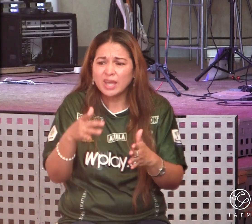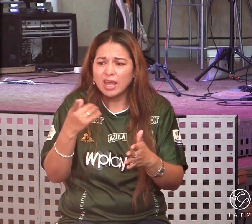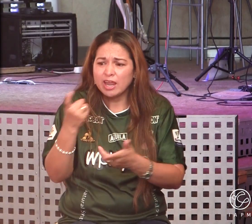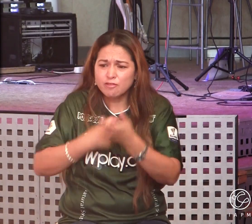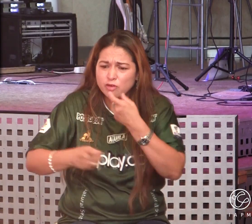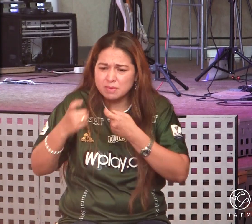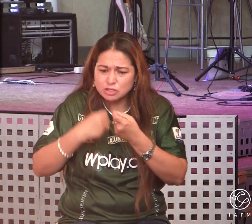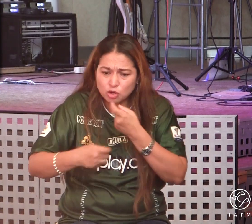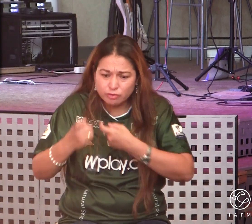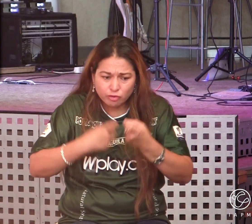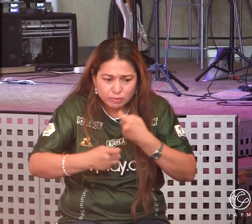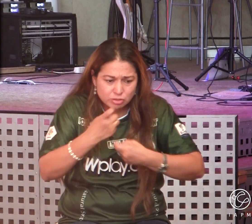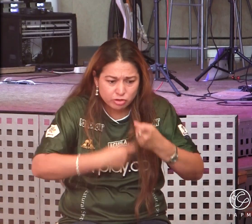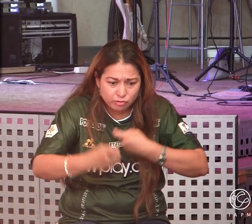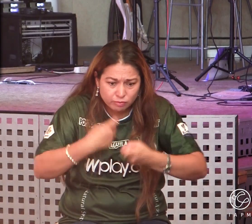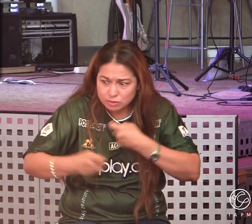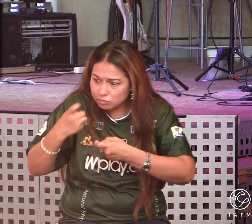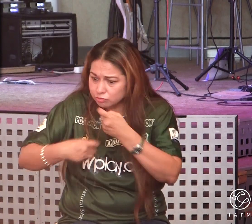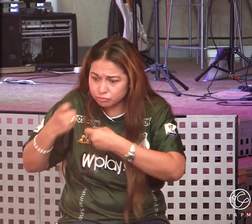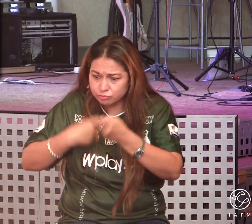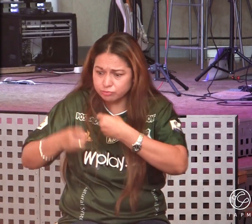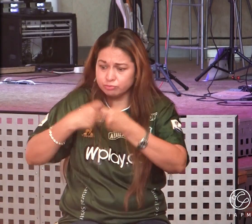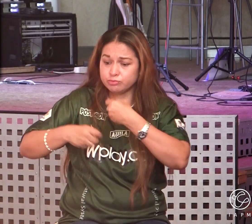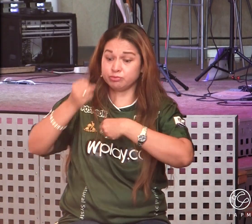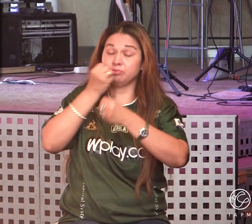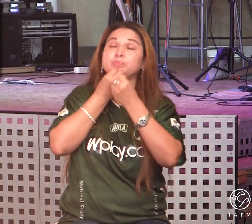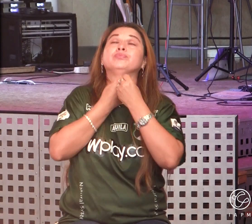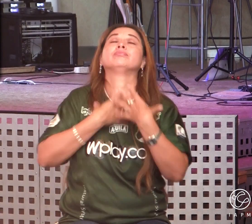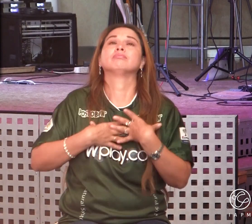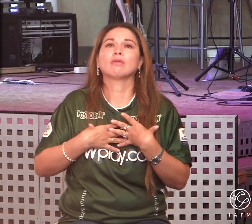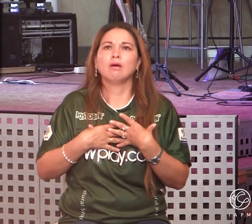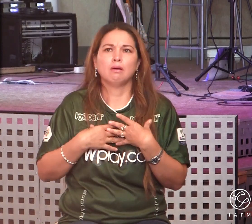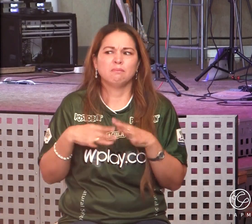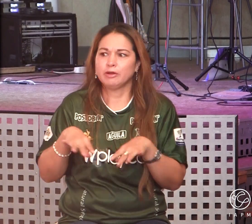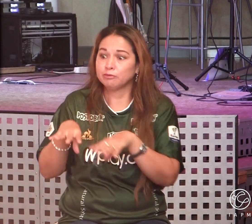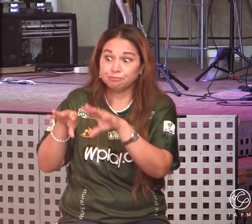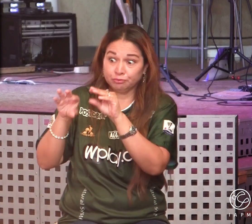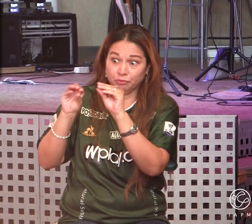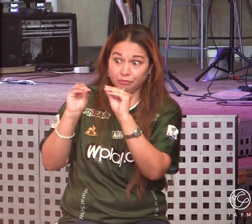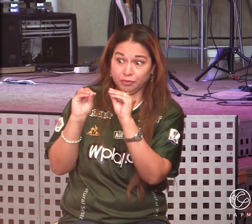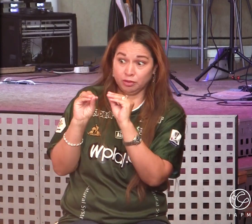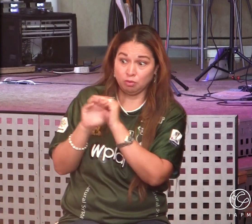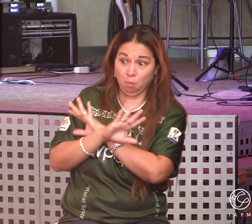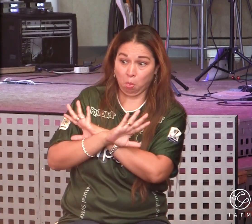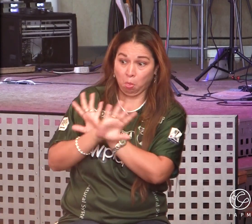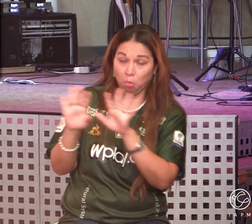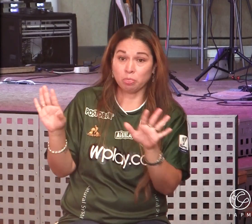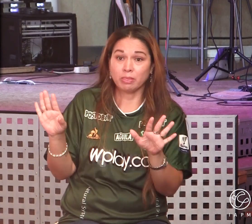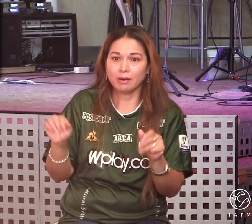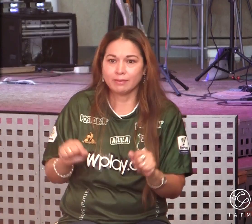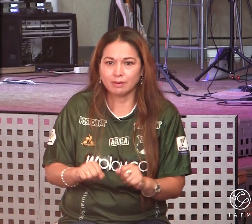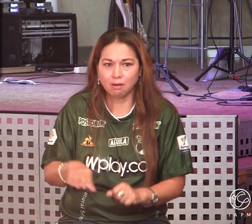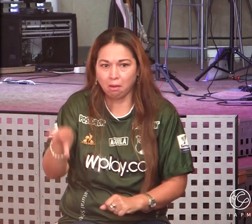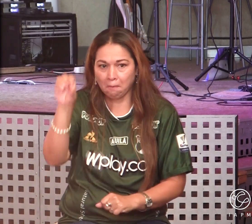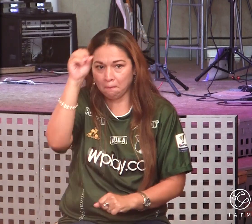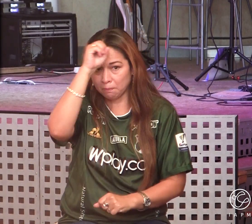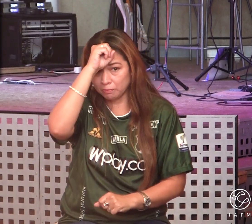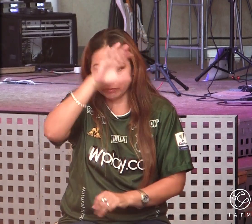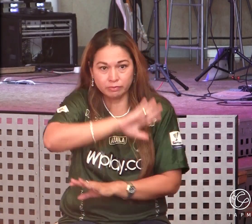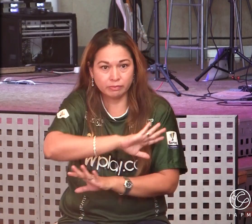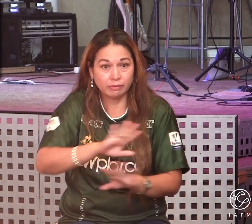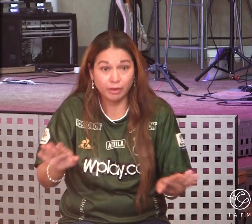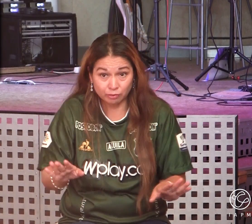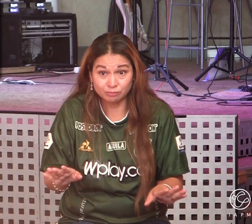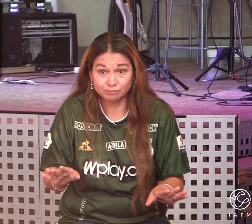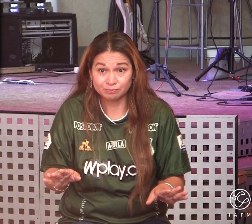esfuerzo, siempre preguntando, Señor, ¿qué es lo que viene? De hecho, creo que fui de los pocos en Colombia que